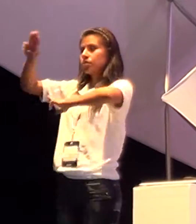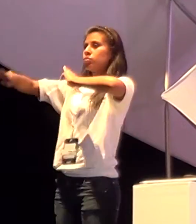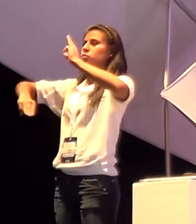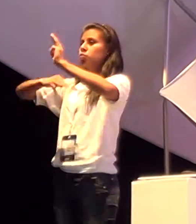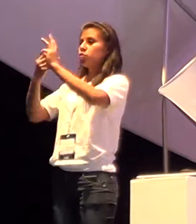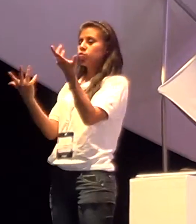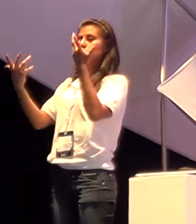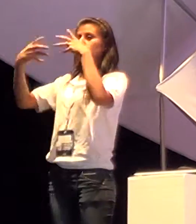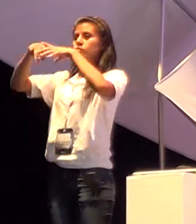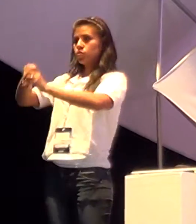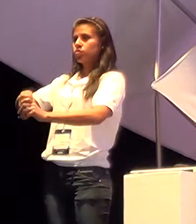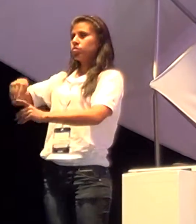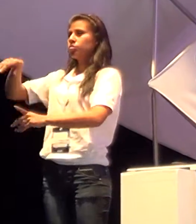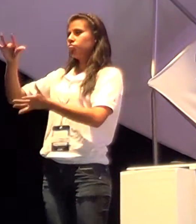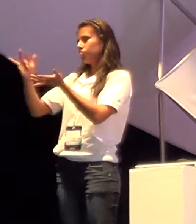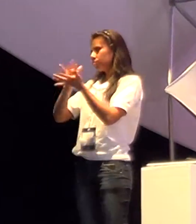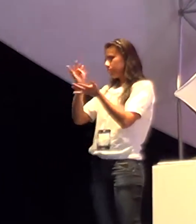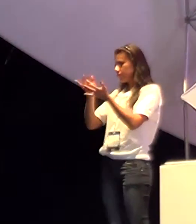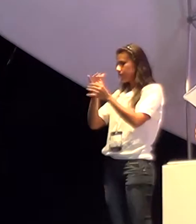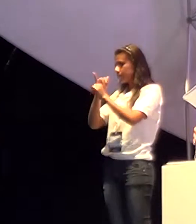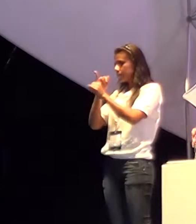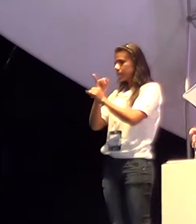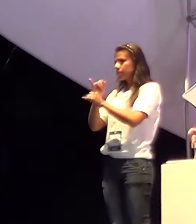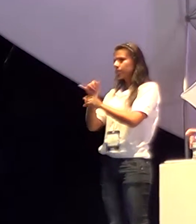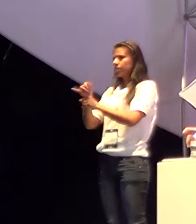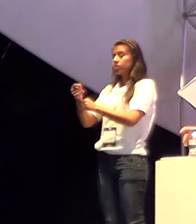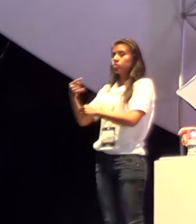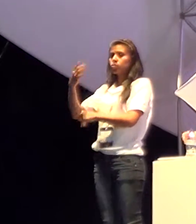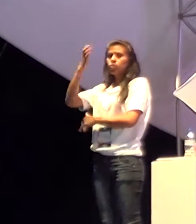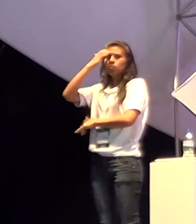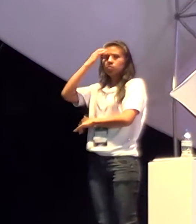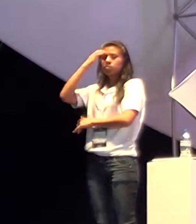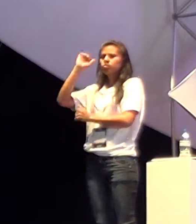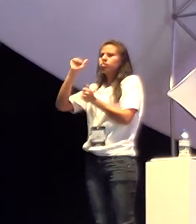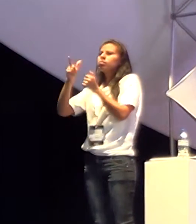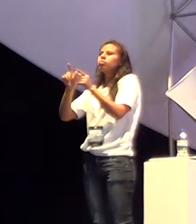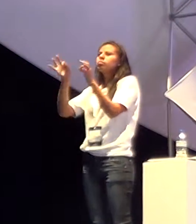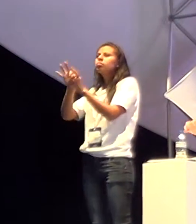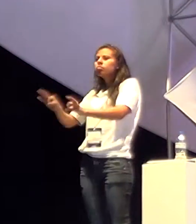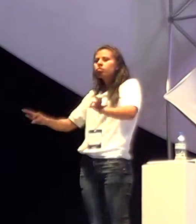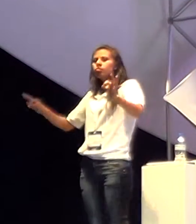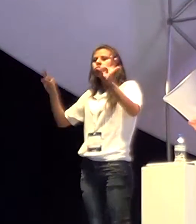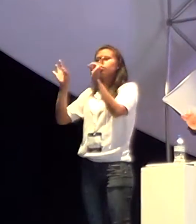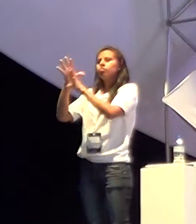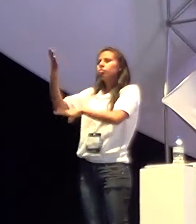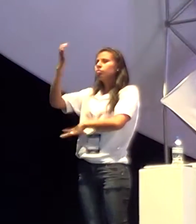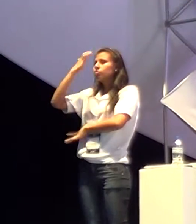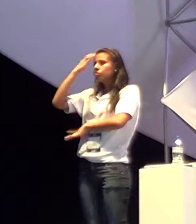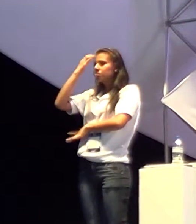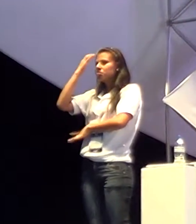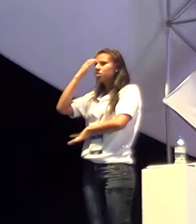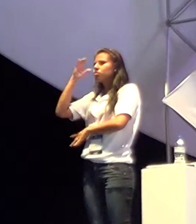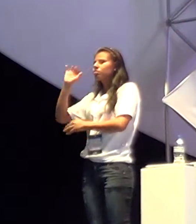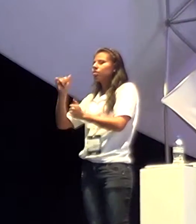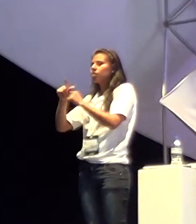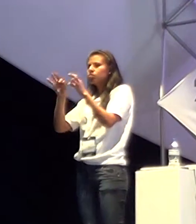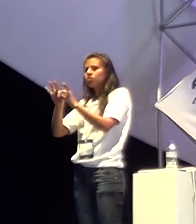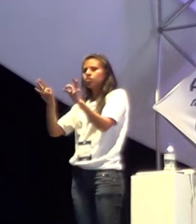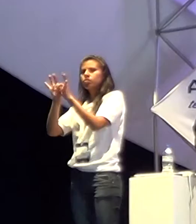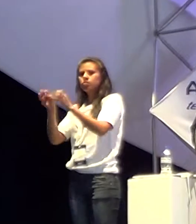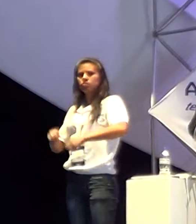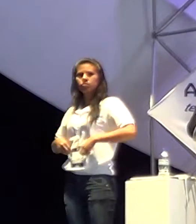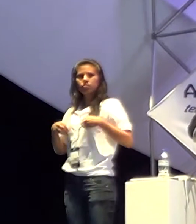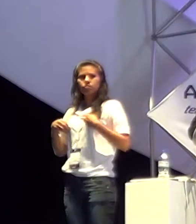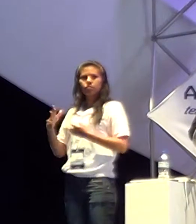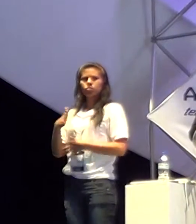digital. Como comenté, conocimiento para mí es la clave de la vida. Conocimiento es la clave de la vida. Y estoy